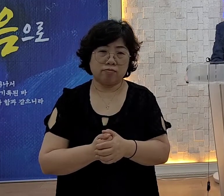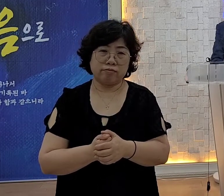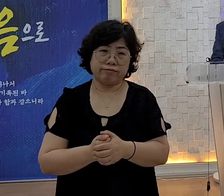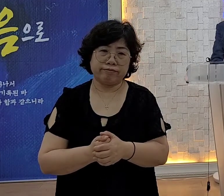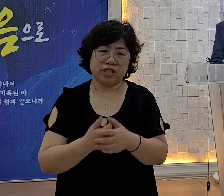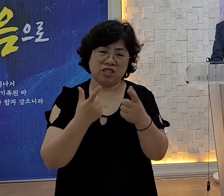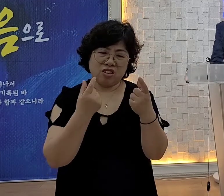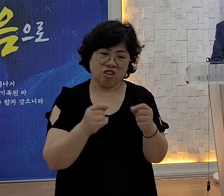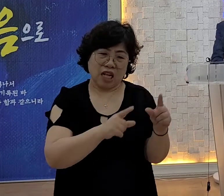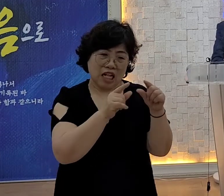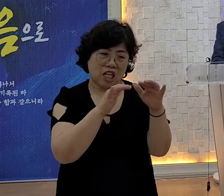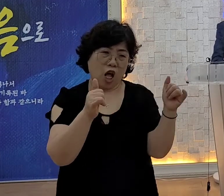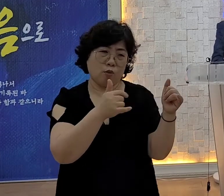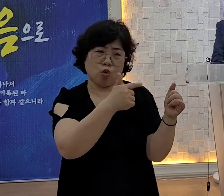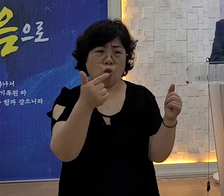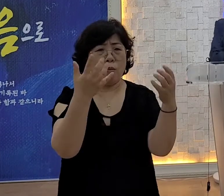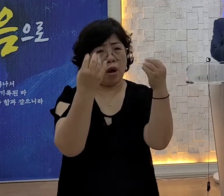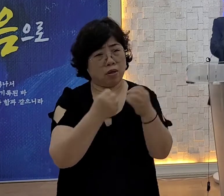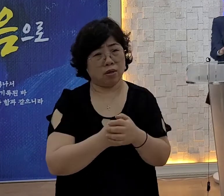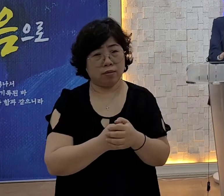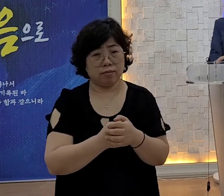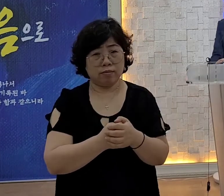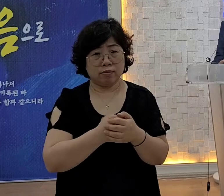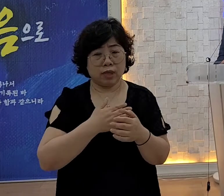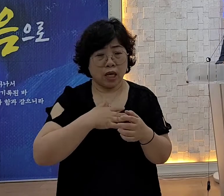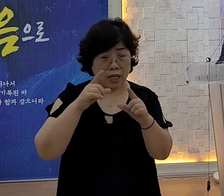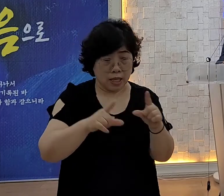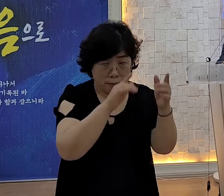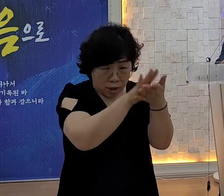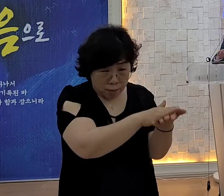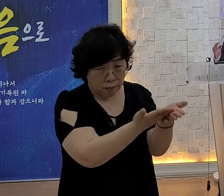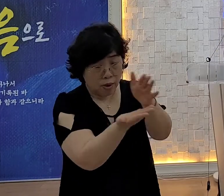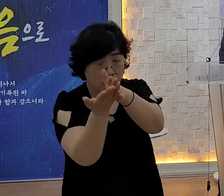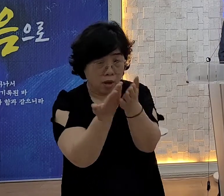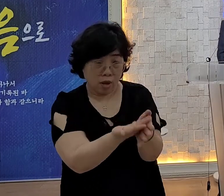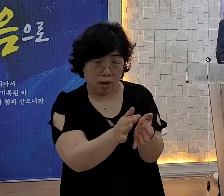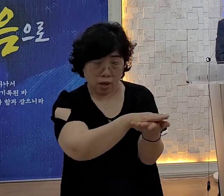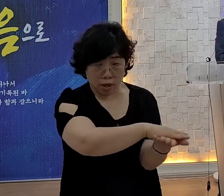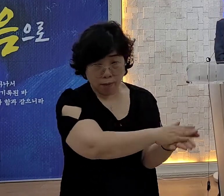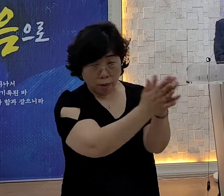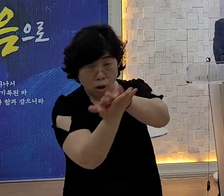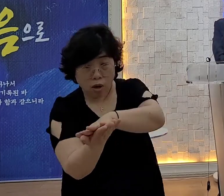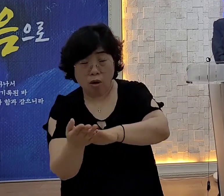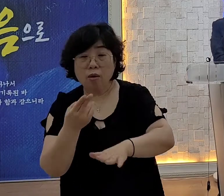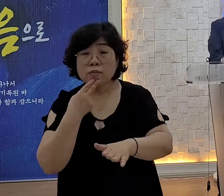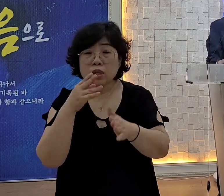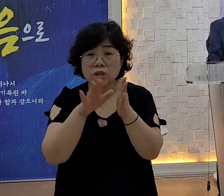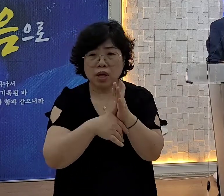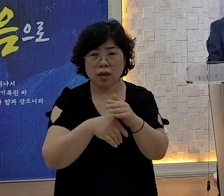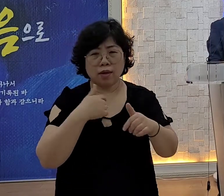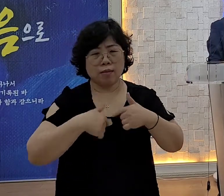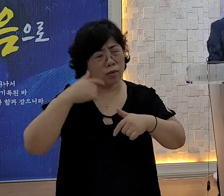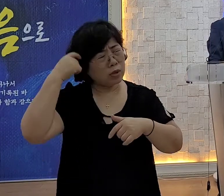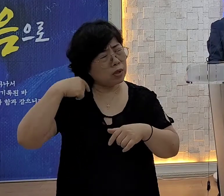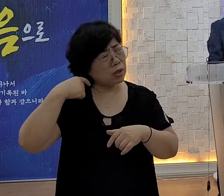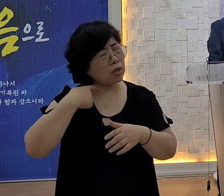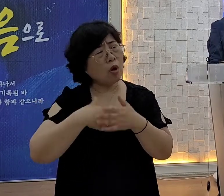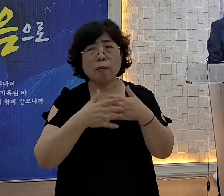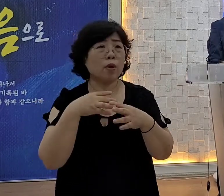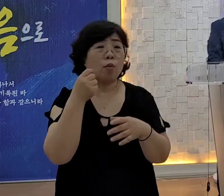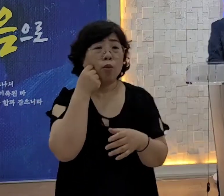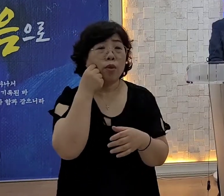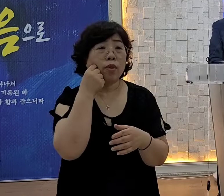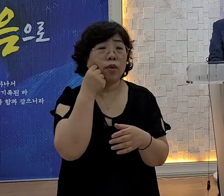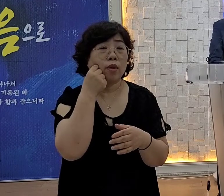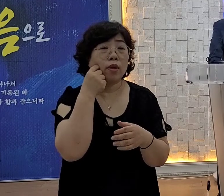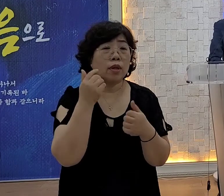그렇게 되는 거예요. 내 삶의 전환이 없이는 절대로 이 기쁨을 누릴 수가 없어요. 그래서